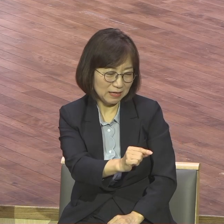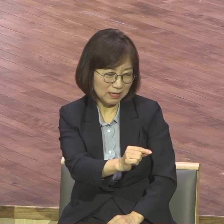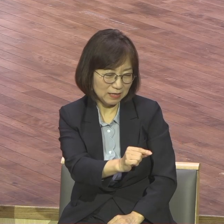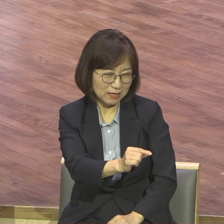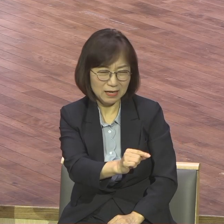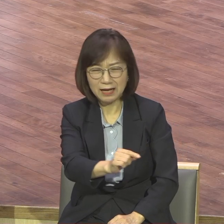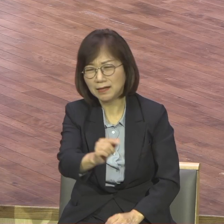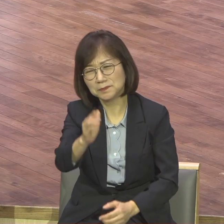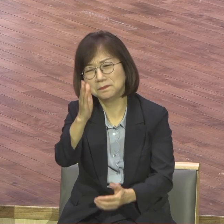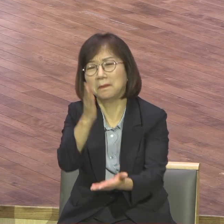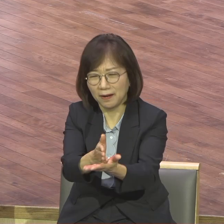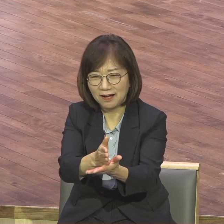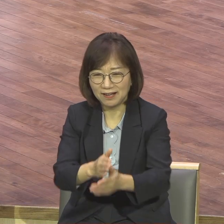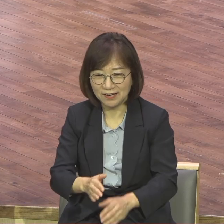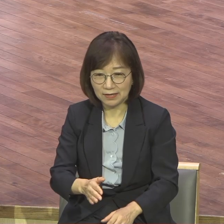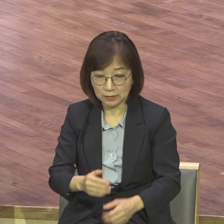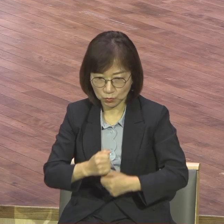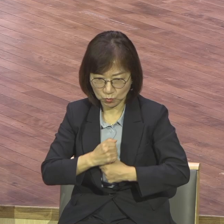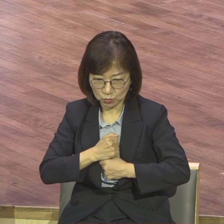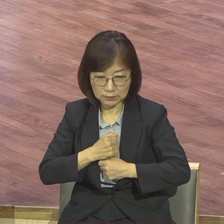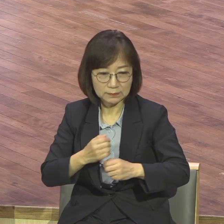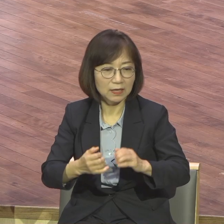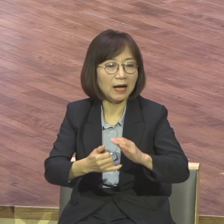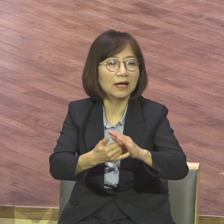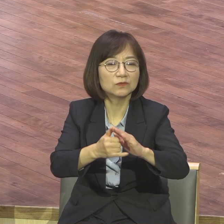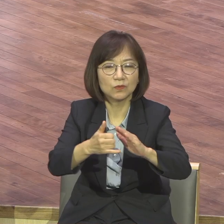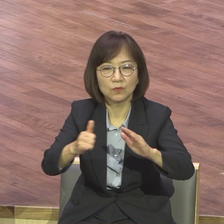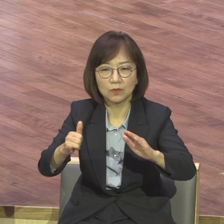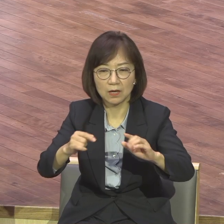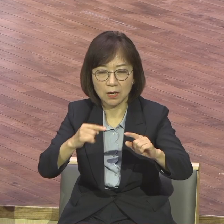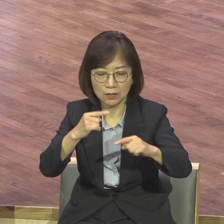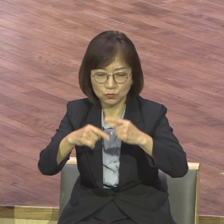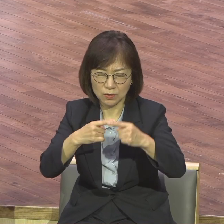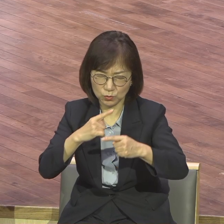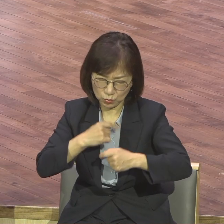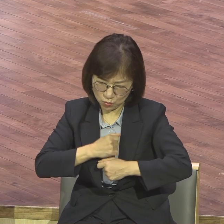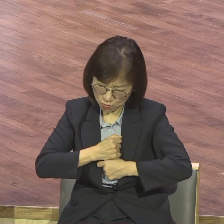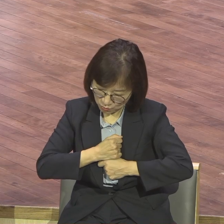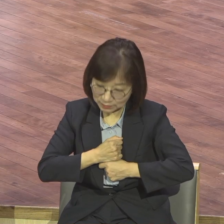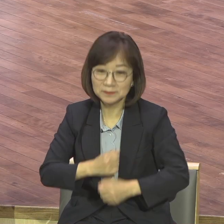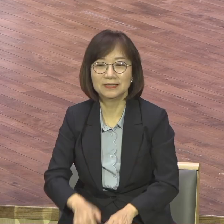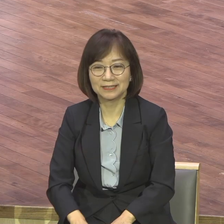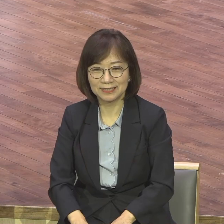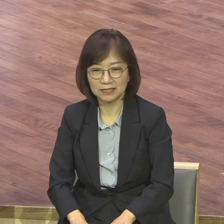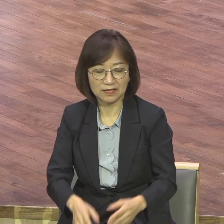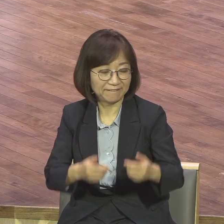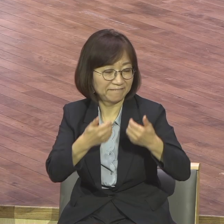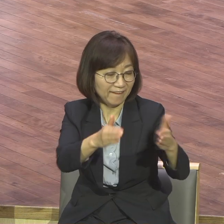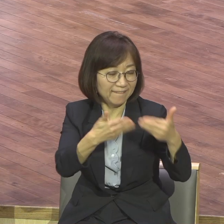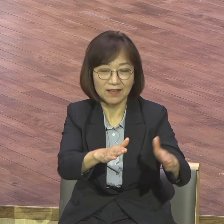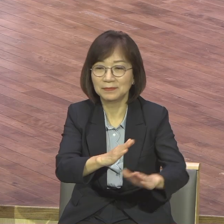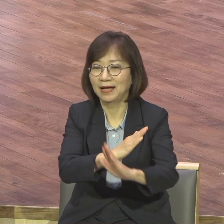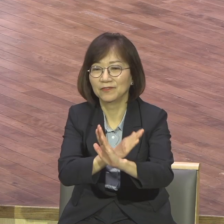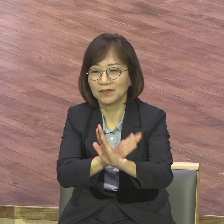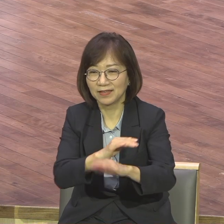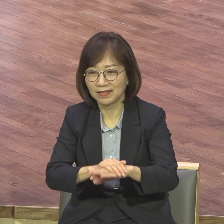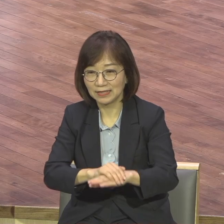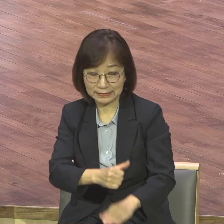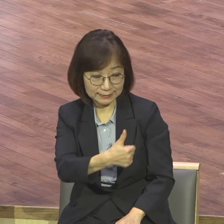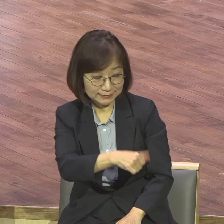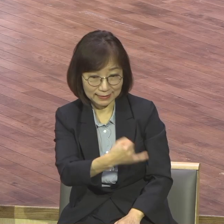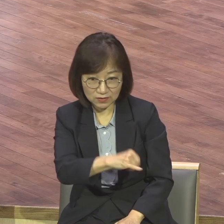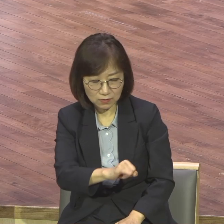가장 조심해야 될 게 가족이에요. 가족. 제가 체험한 그렇습니다. 자녀들,